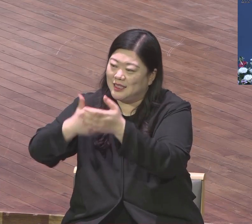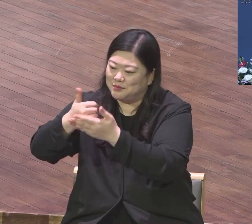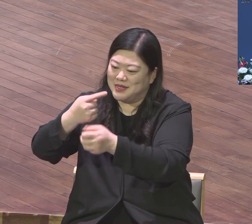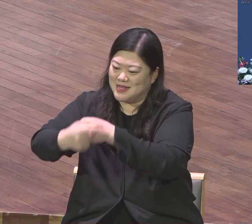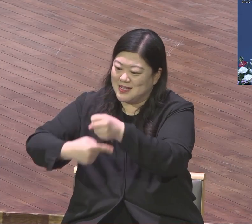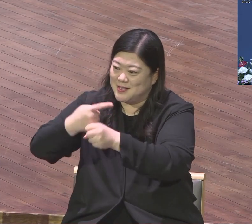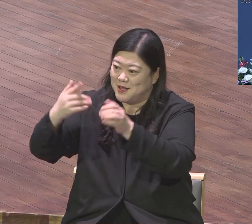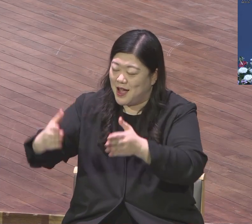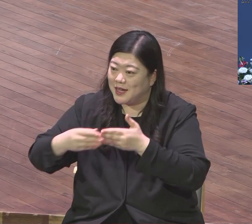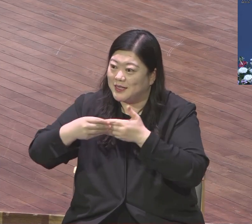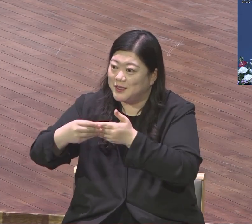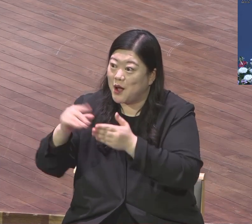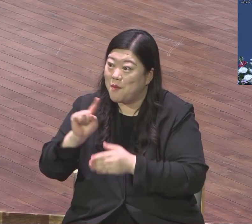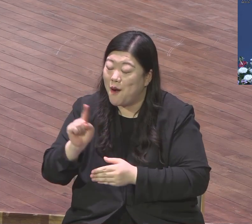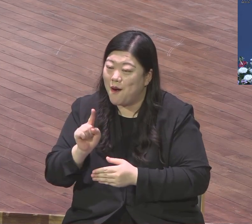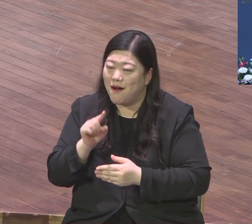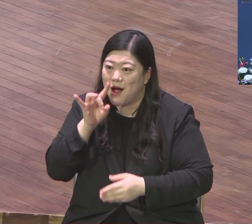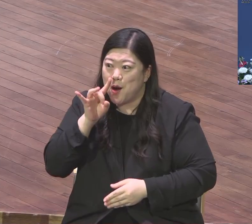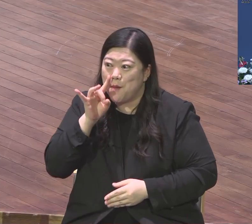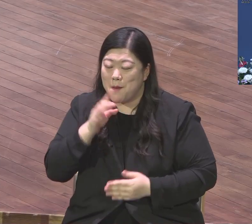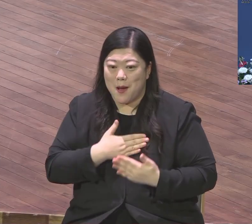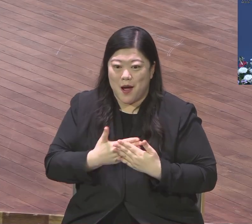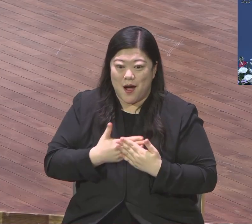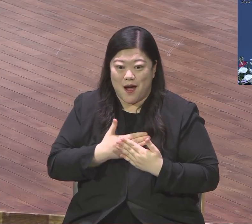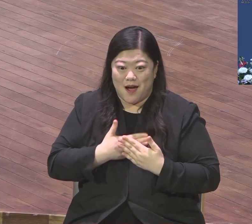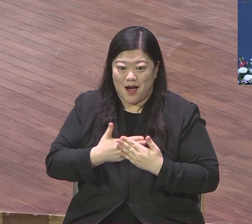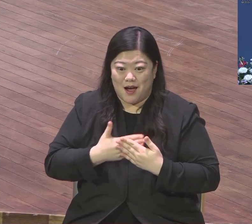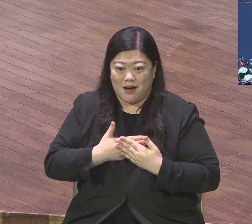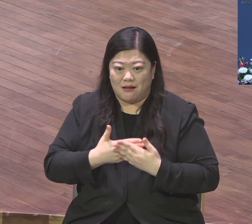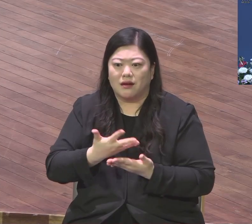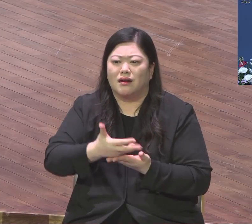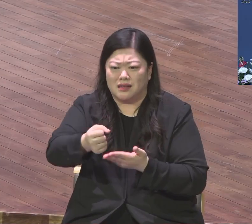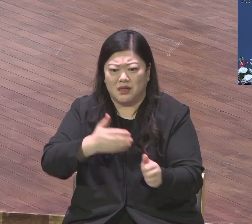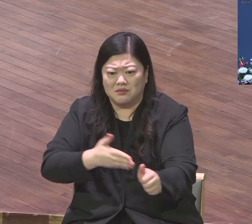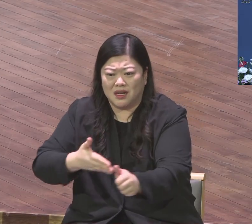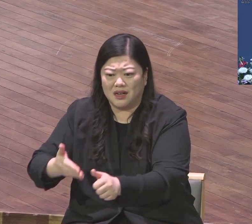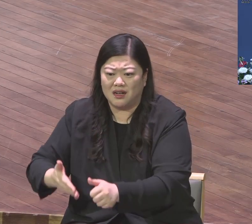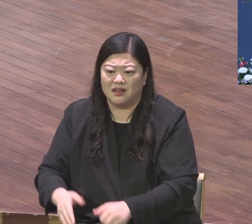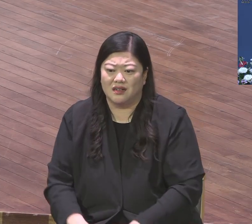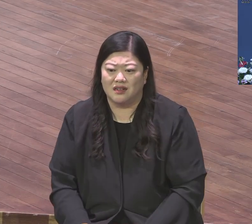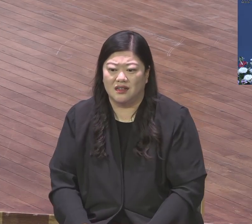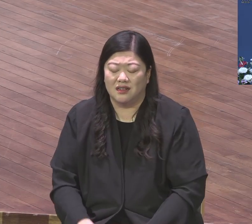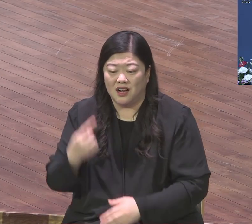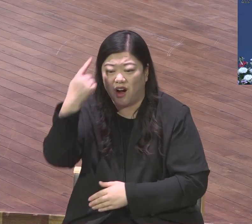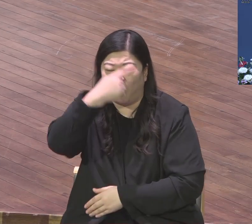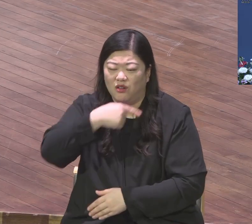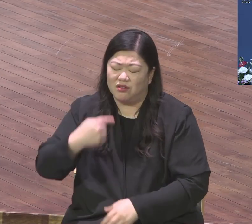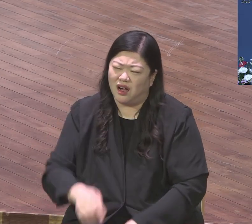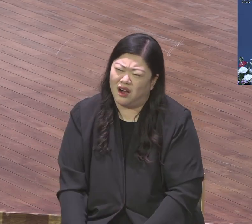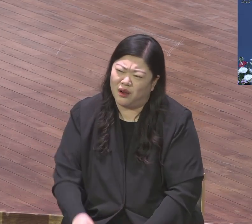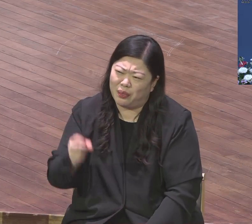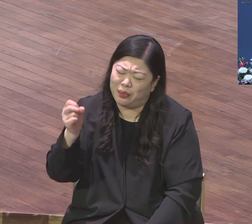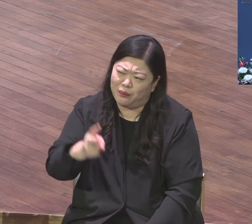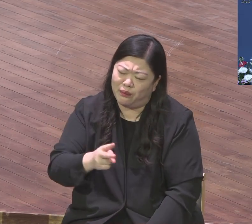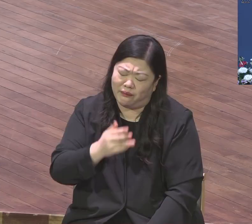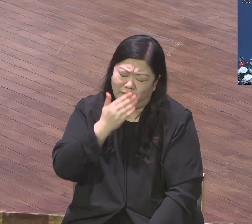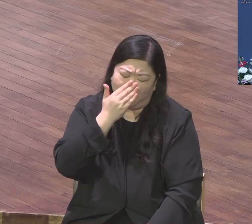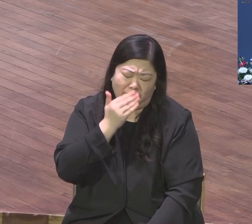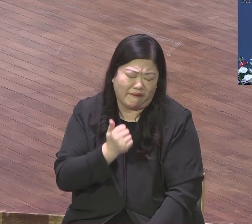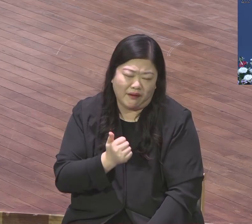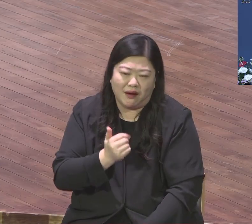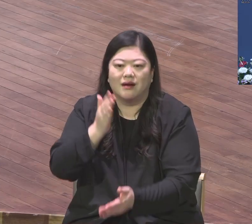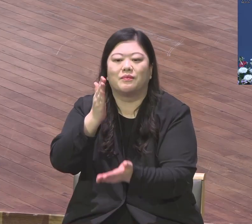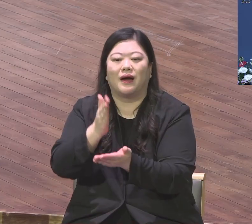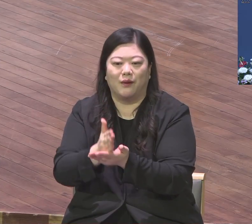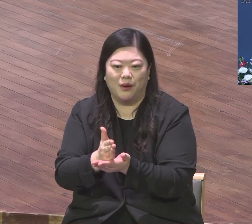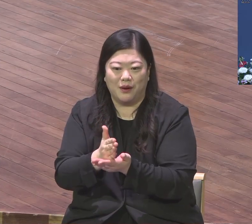제자들처럼 설레임과 기대가 충만하시길 바랍니다. 자, 우리가 그리스도 예수의 마음을 품을 때 어떤